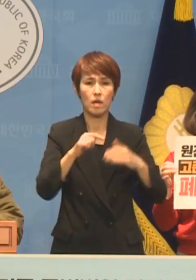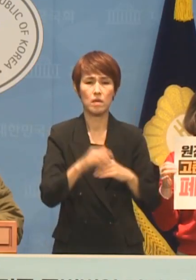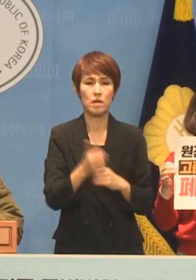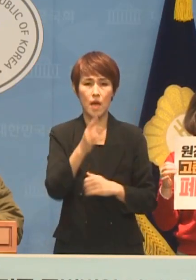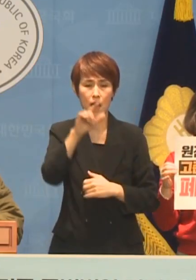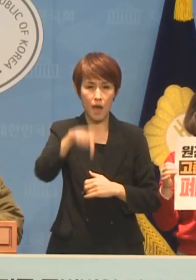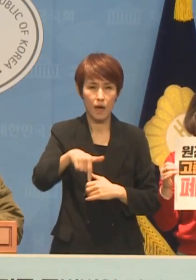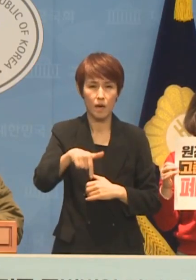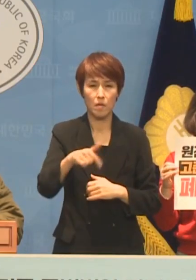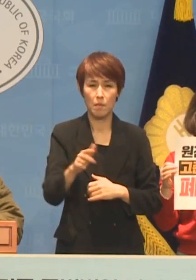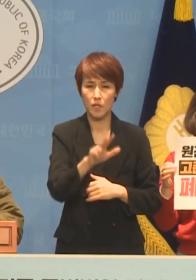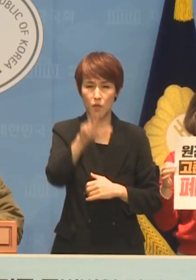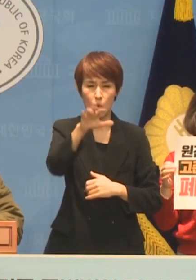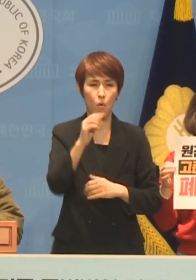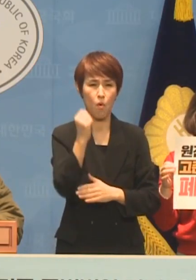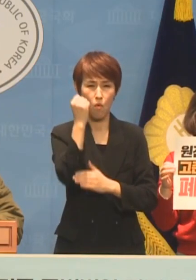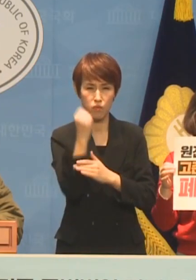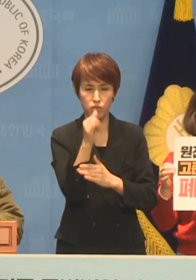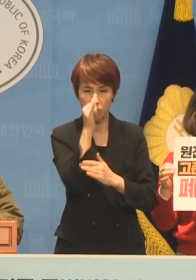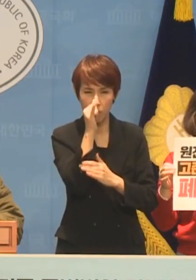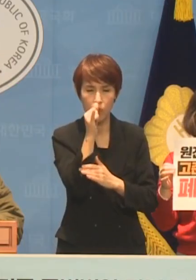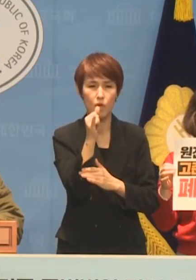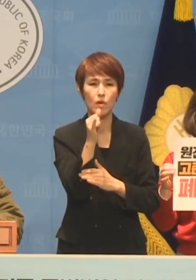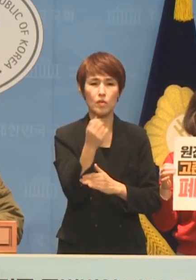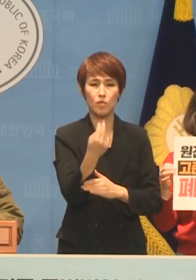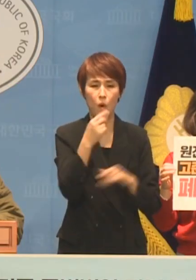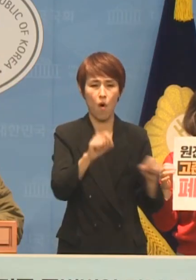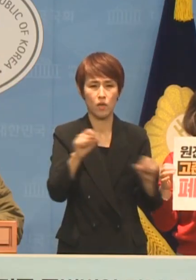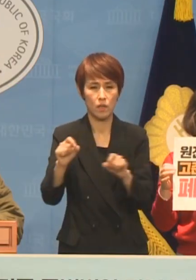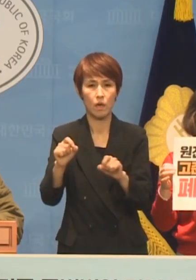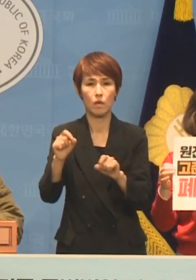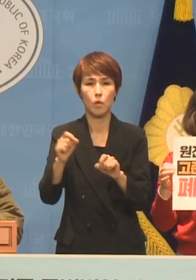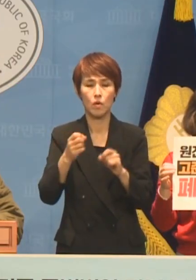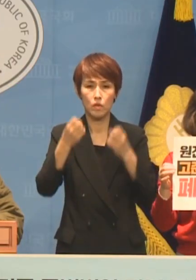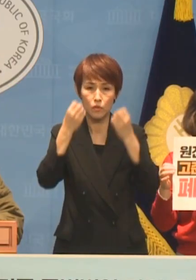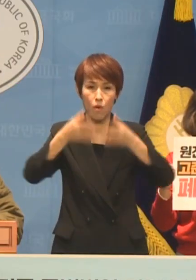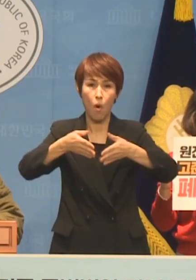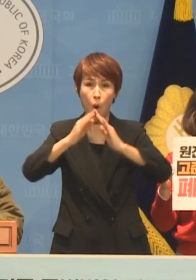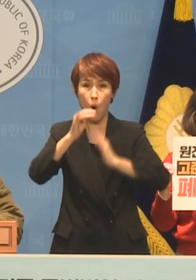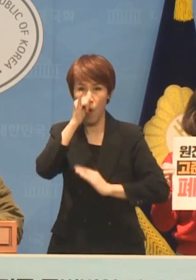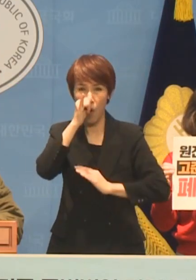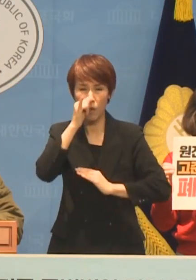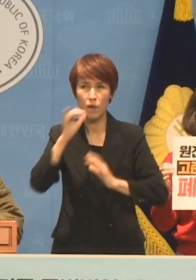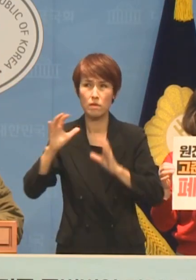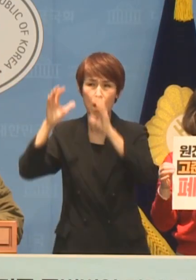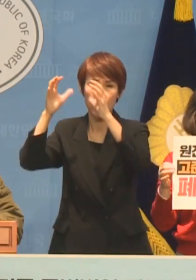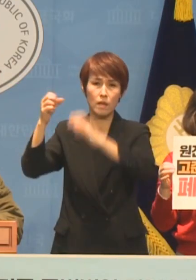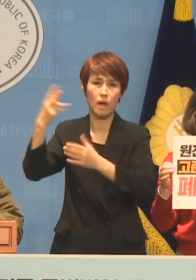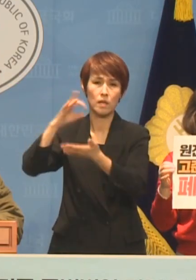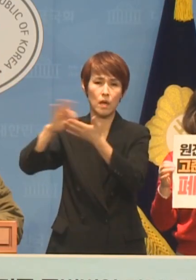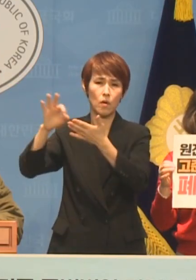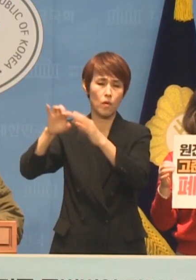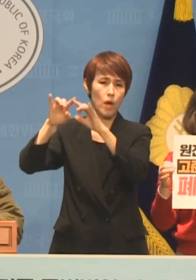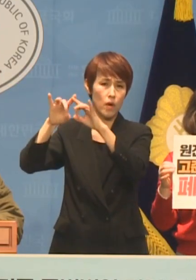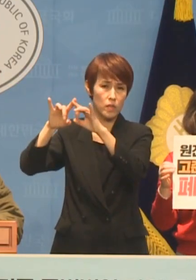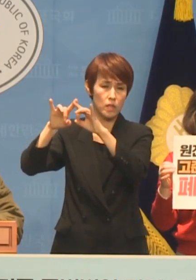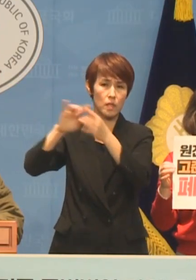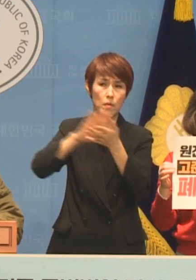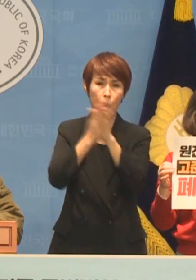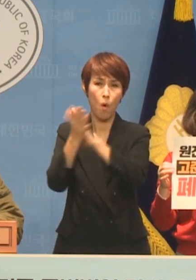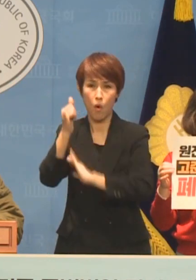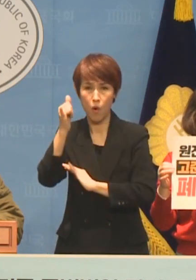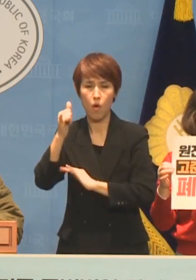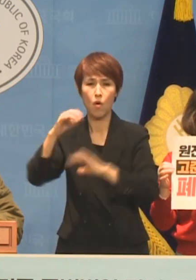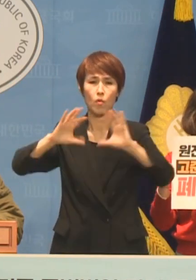수면 연장과 신규 대형 핵발전소 추가 건설 계획은 세계적 흐름인 재생에너지로의 전환과